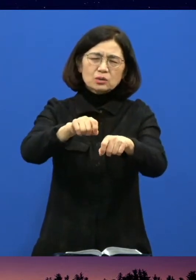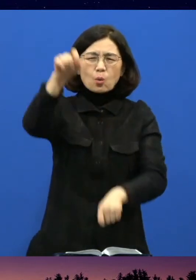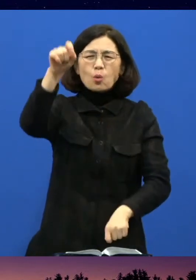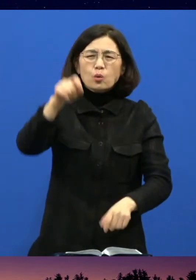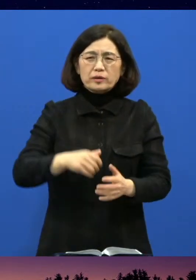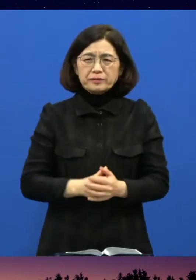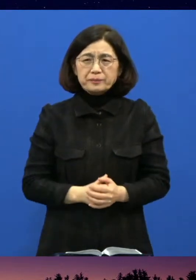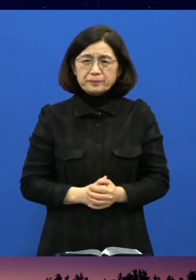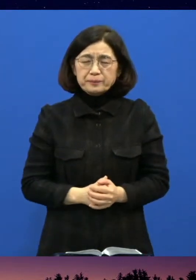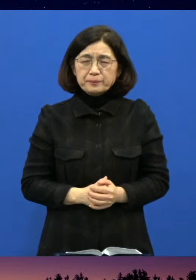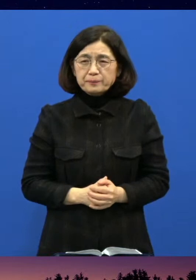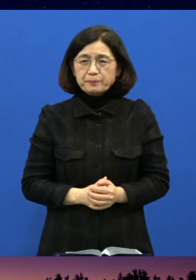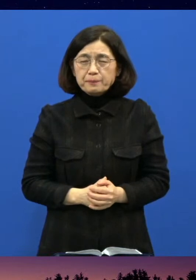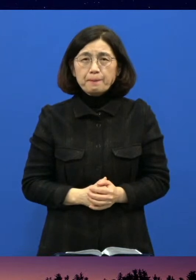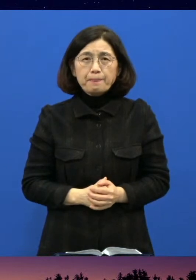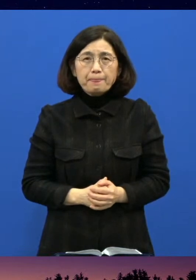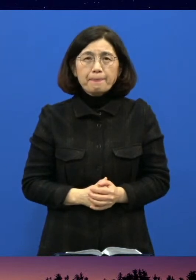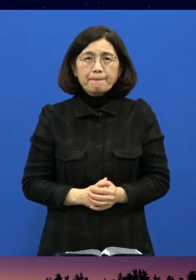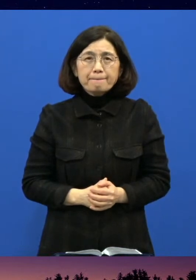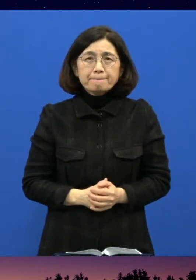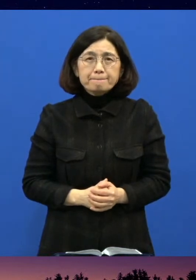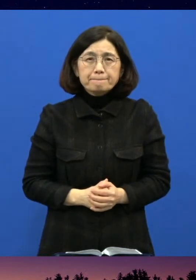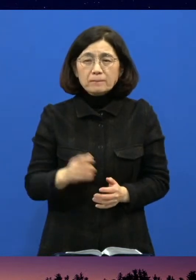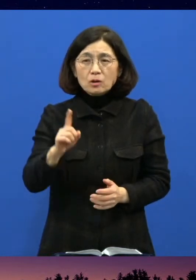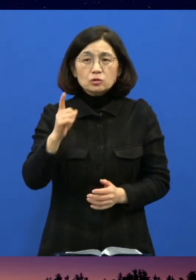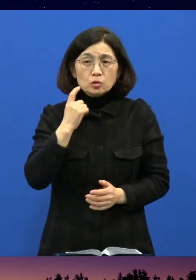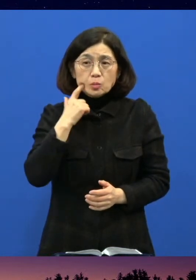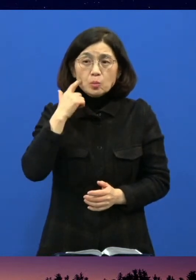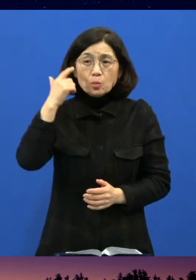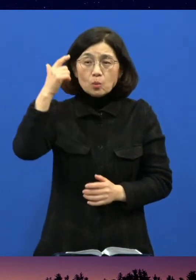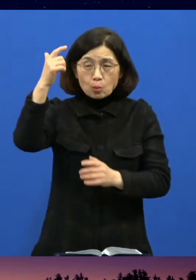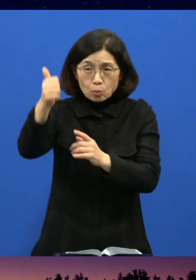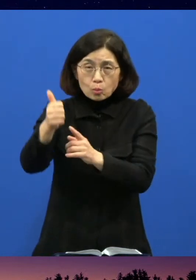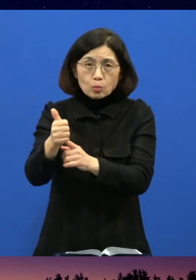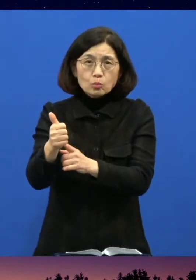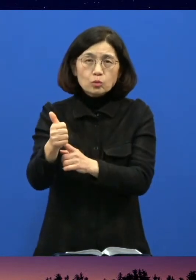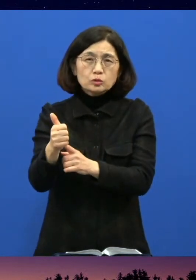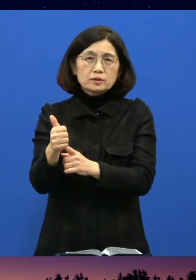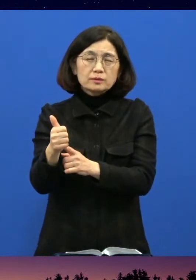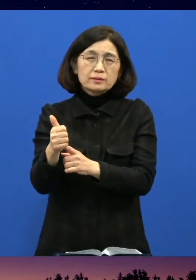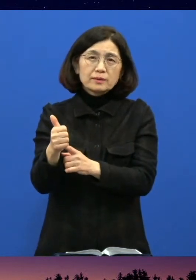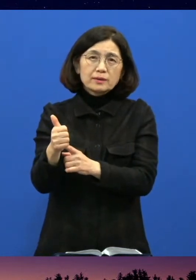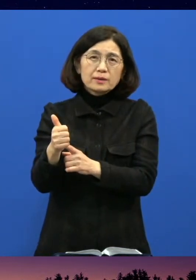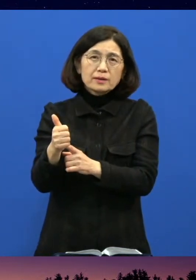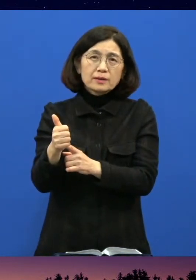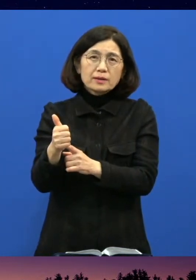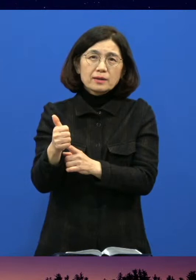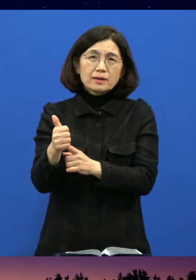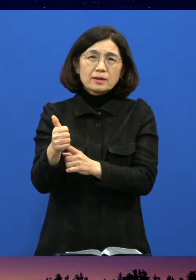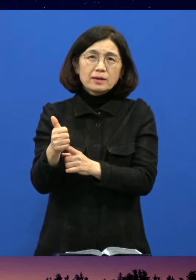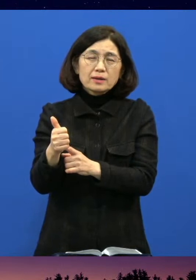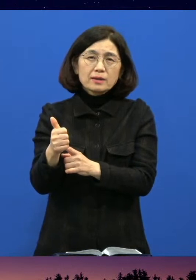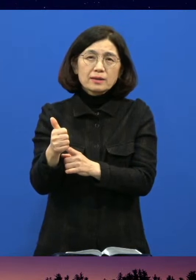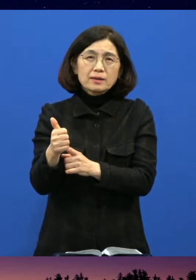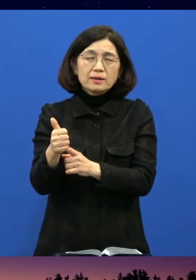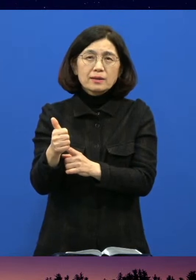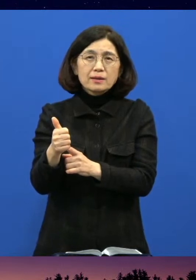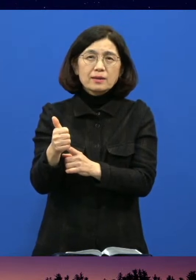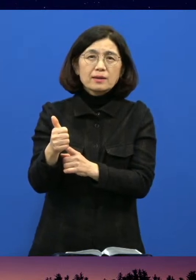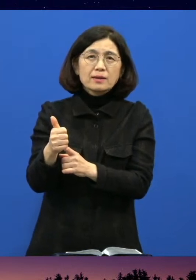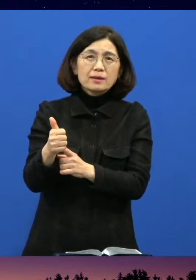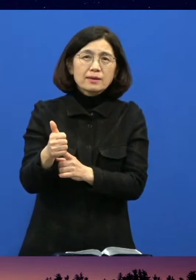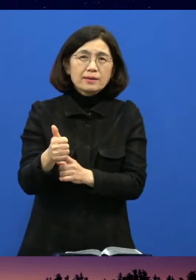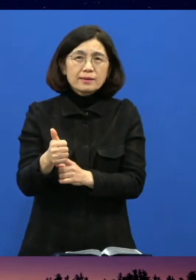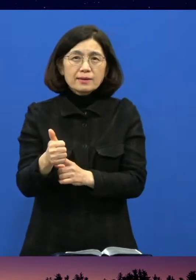없다는데, 뭐 어떤 분은 진짜 뭐 어떤 목사님은 주변에 시대의 어떤 목사님들 뭐 어디에서 기도 계시를 받았는지